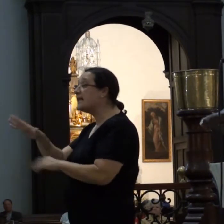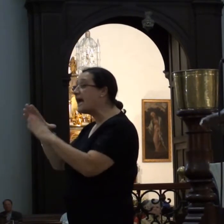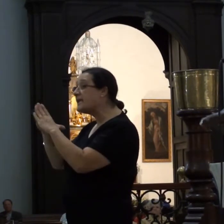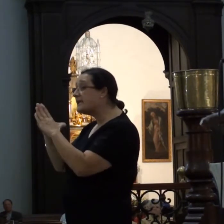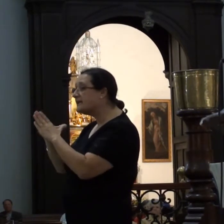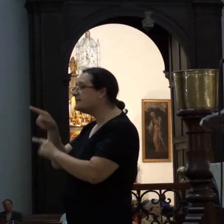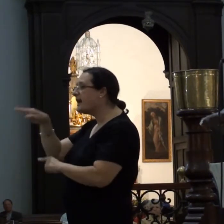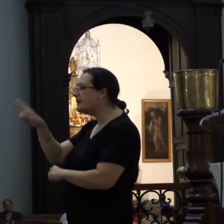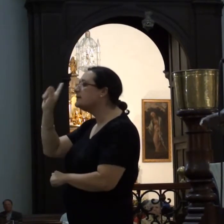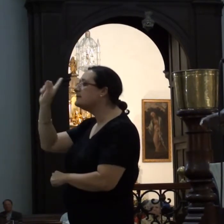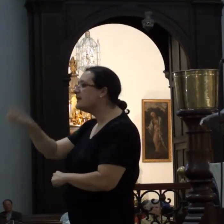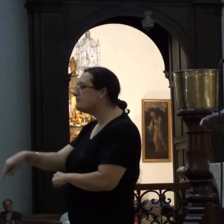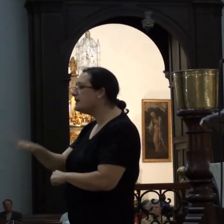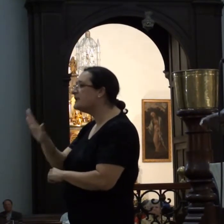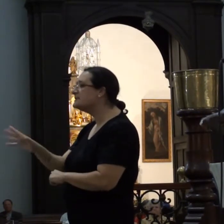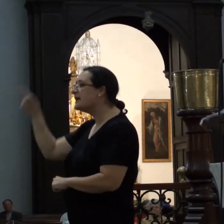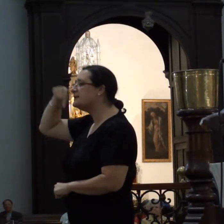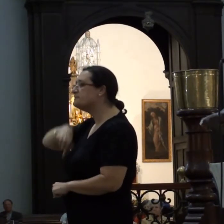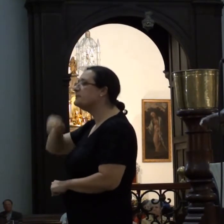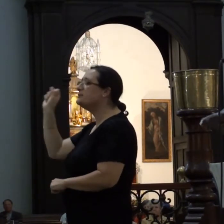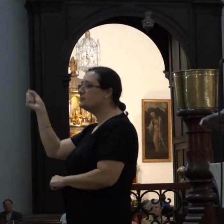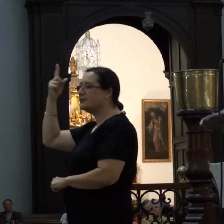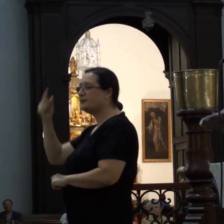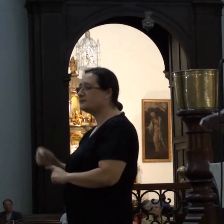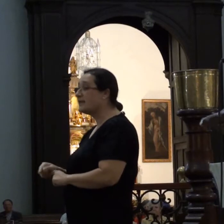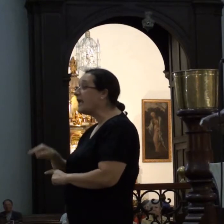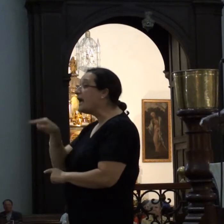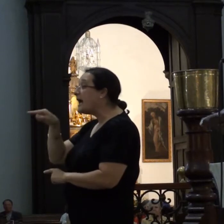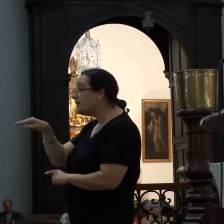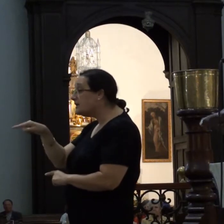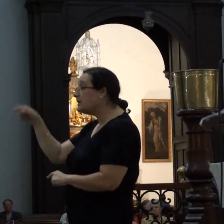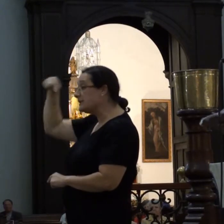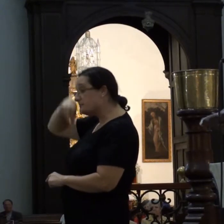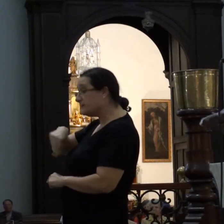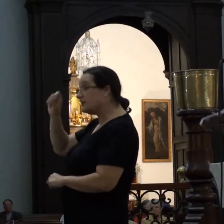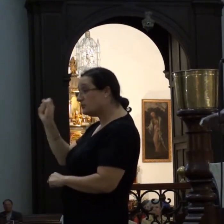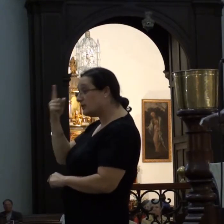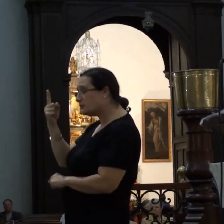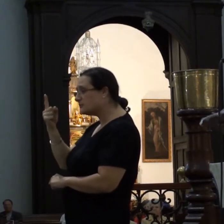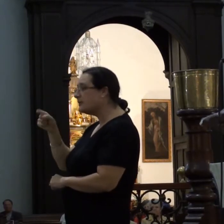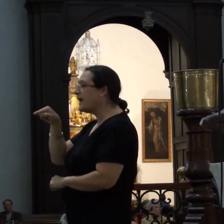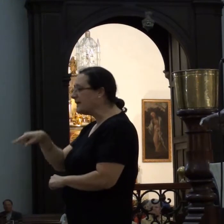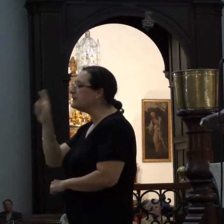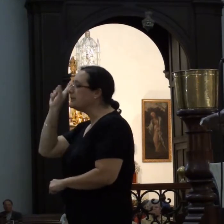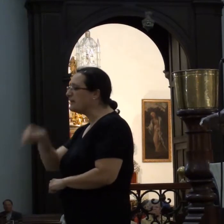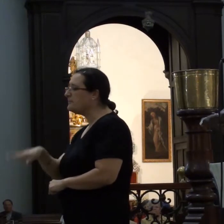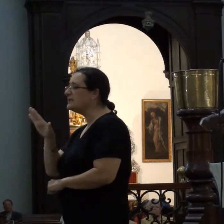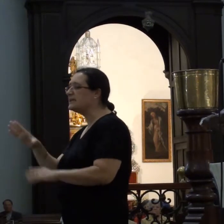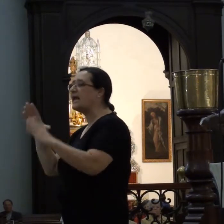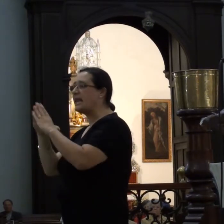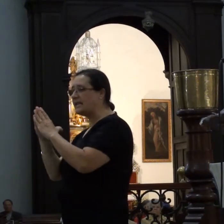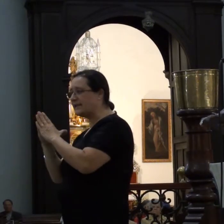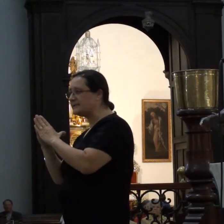allí También está el espíritu de Dios y allí donde está el espíritu de Dios está la iglesia